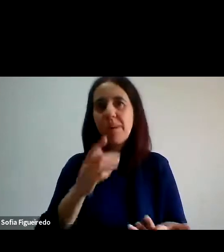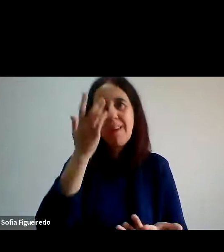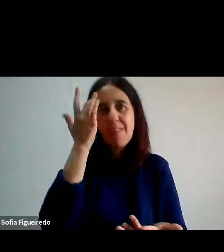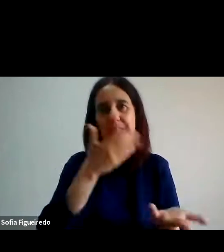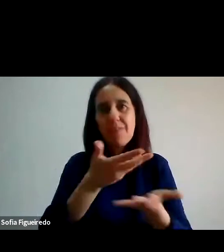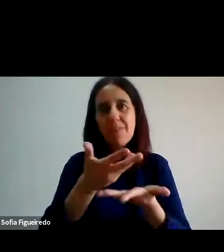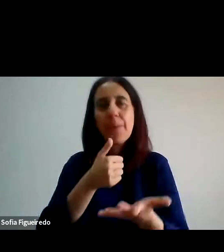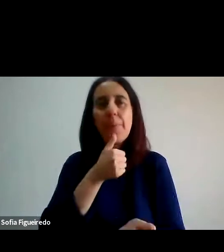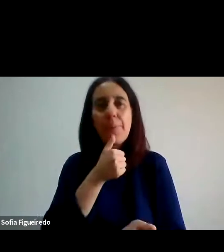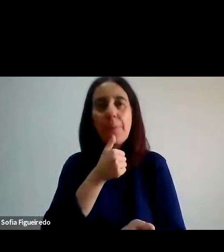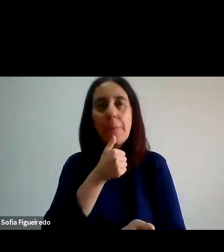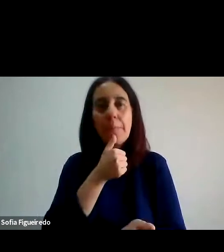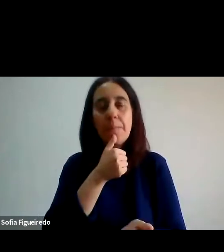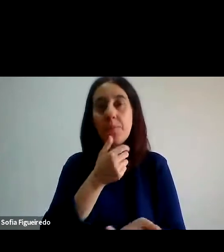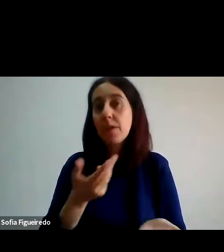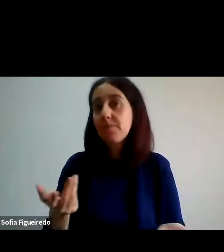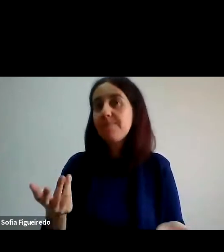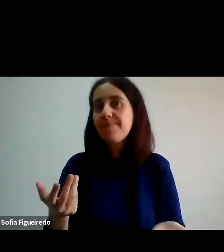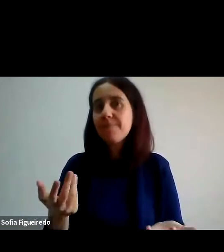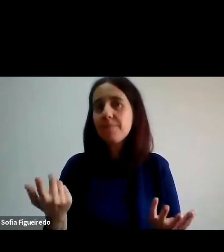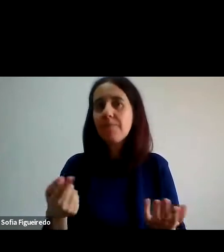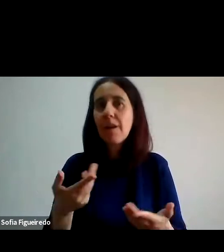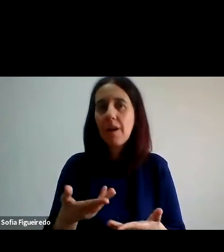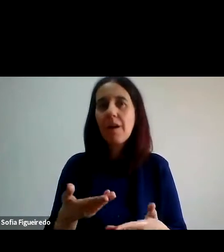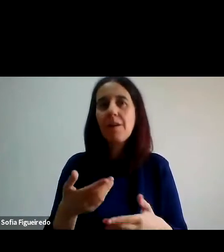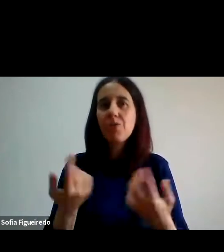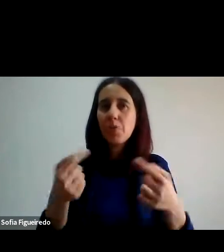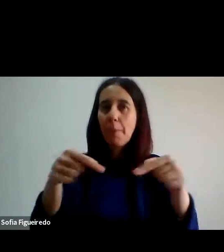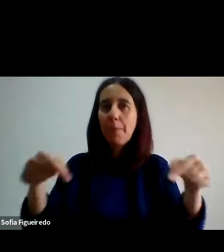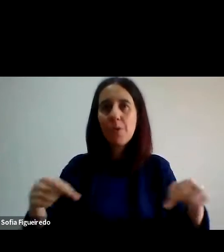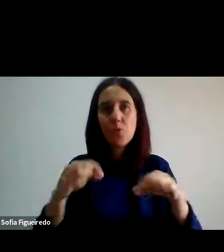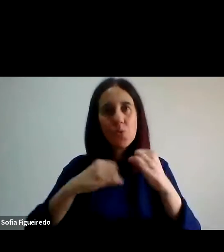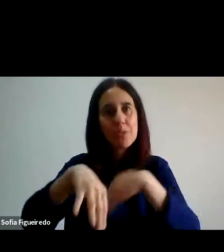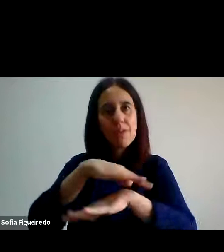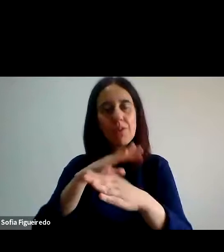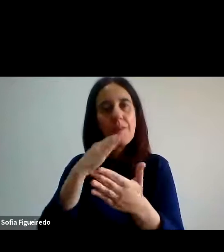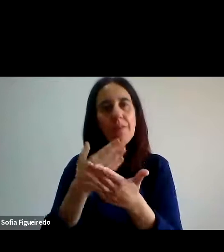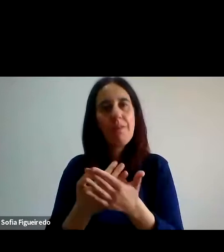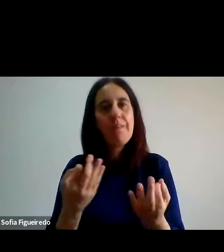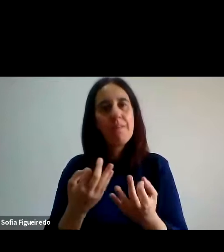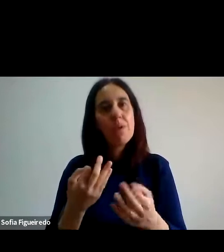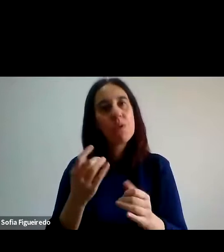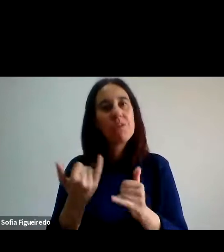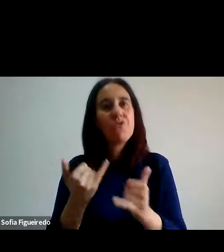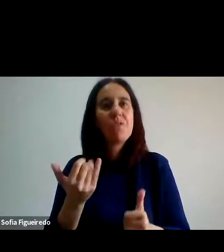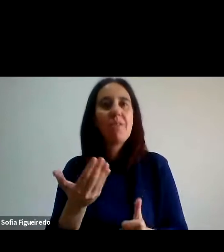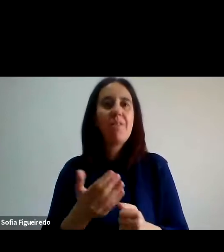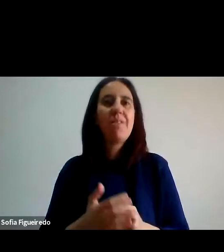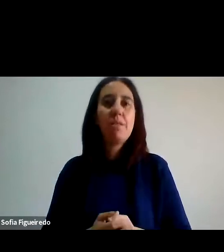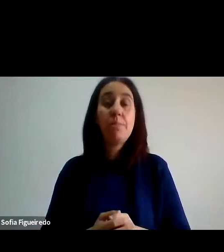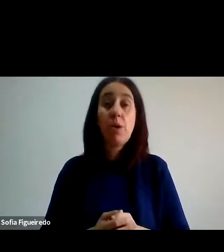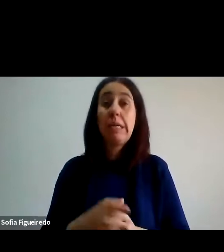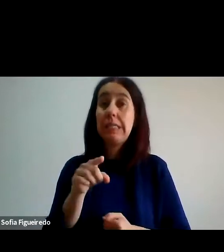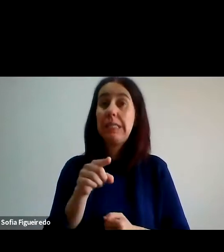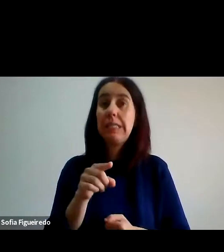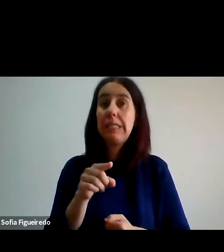e falar nestes espaços sociais proporcionados precisamente pelo digital. Portanto, esta dimensão é